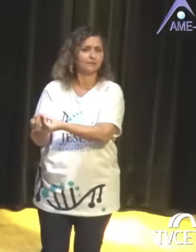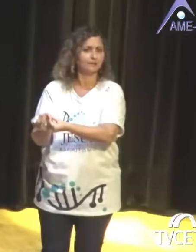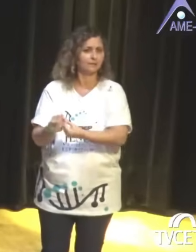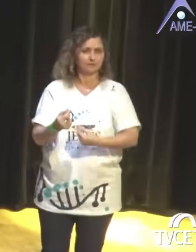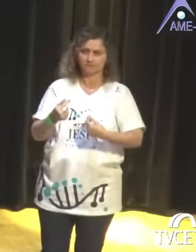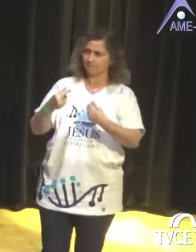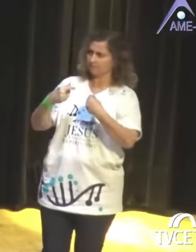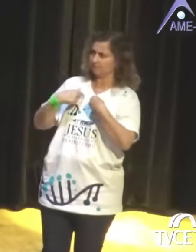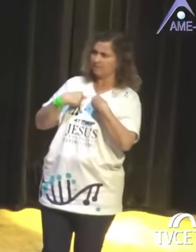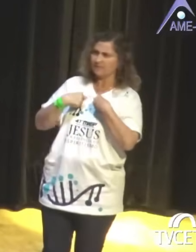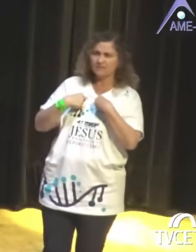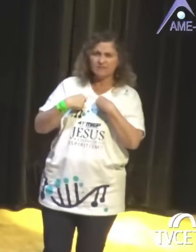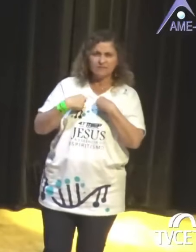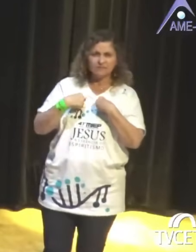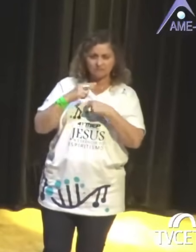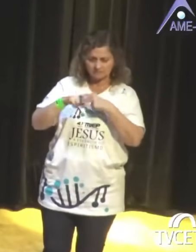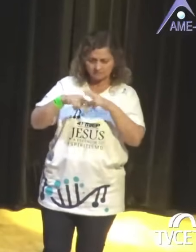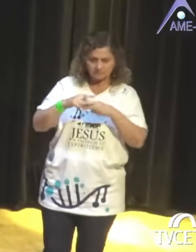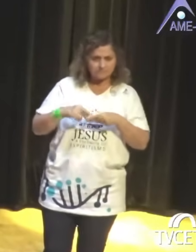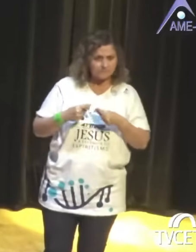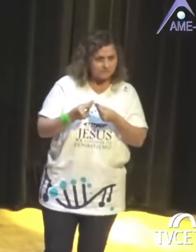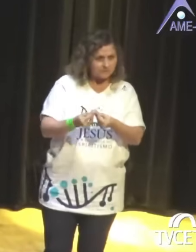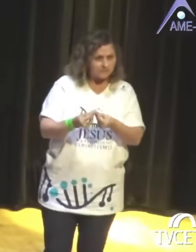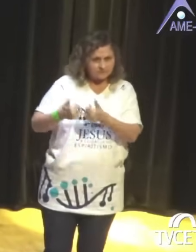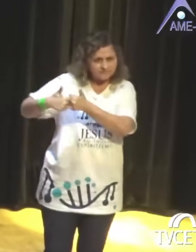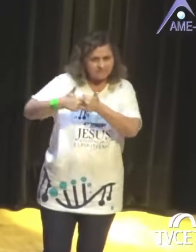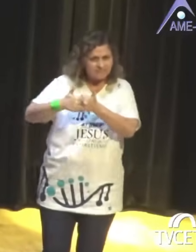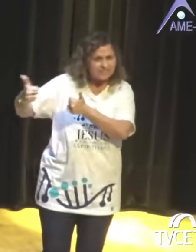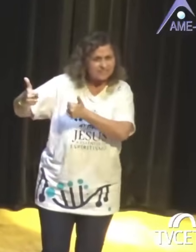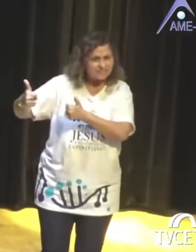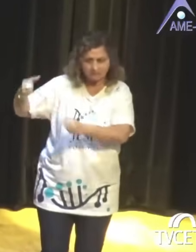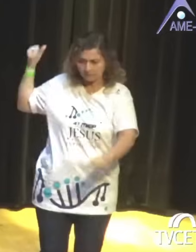assim mas só tá de brincadeira